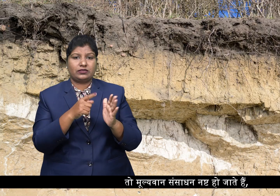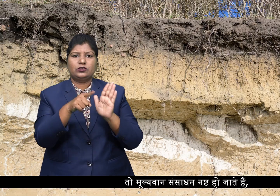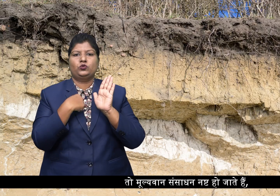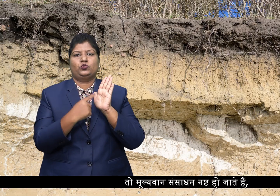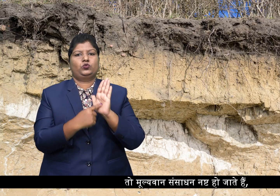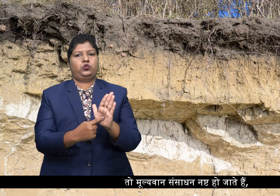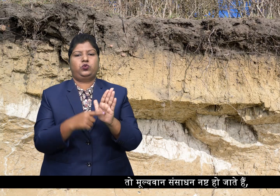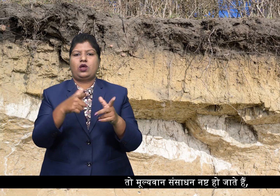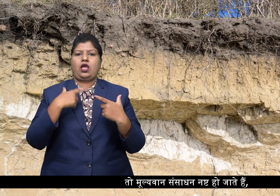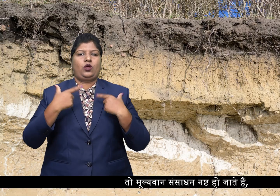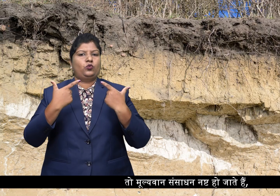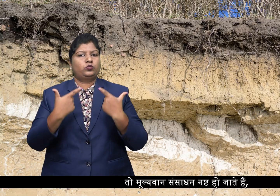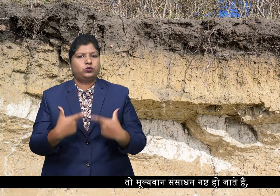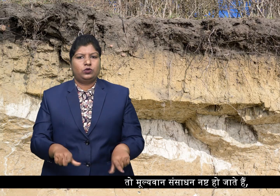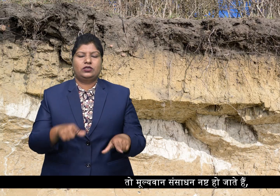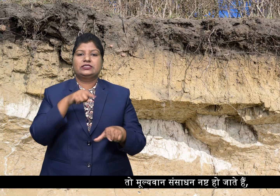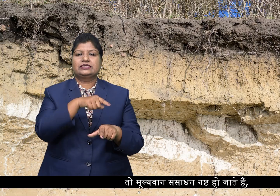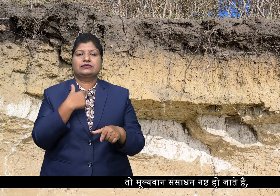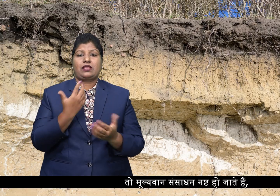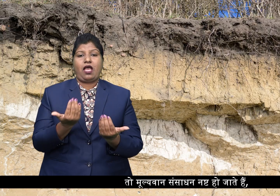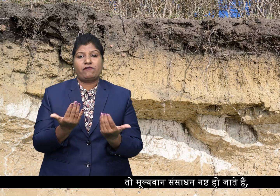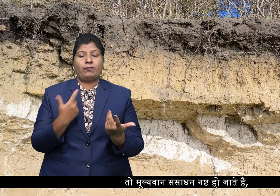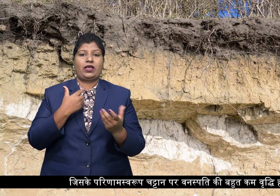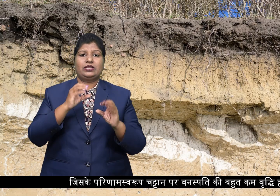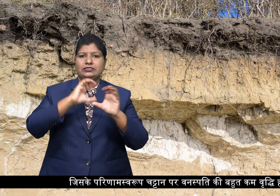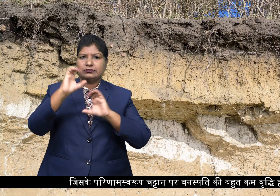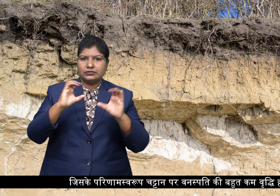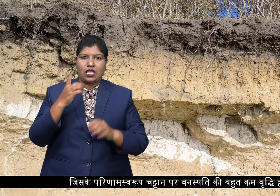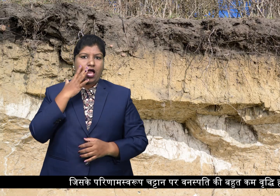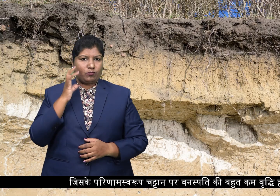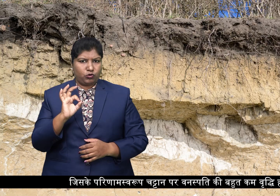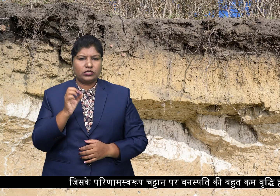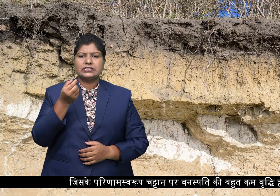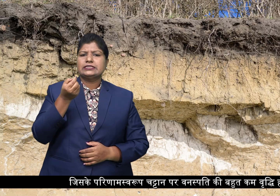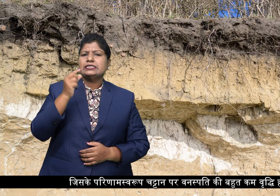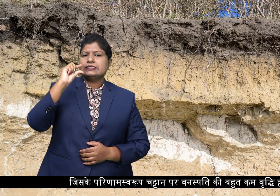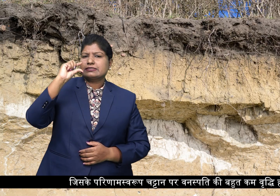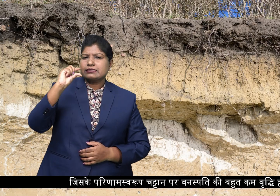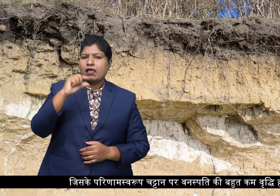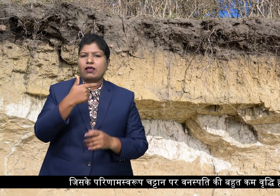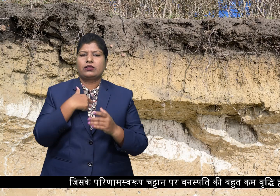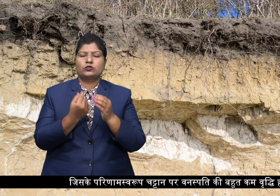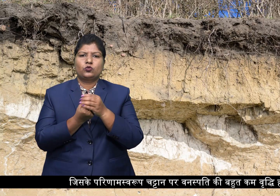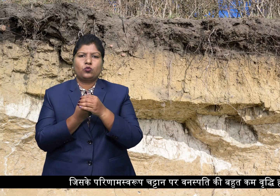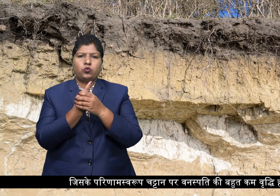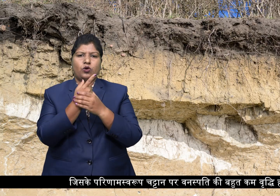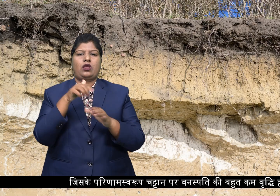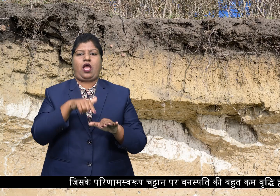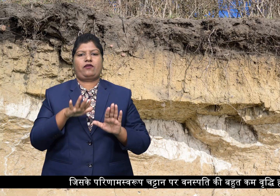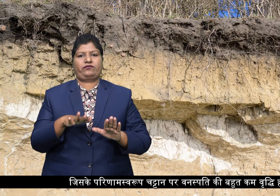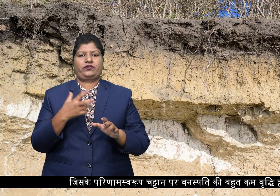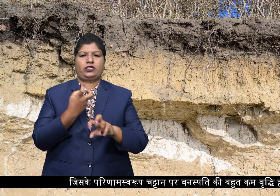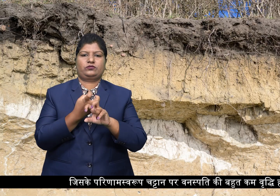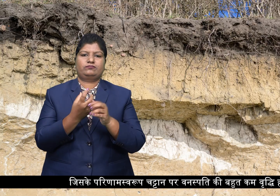तो मूल्यवान संसाधन नष्ट हो जाते हैं, जिसके परिणामस्वरूप चट्टान पर वनस्पति